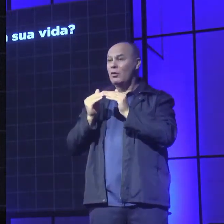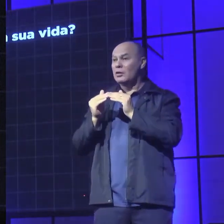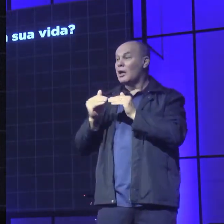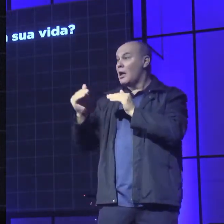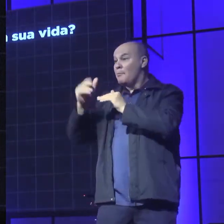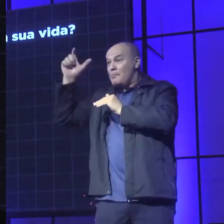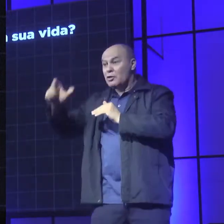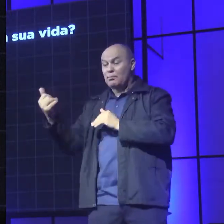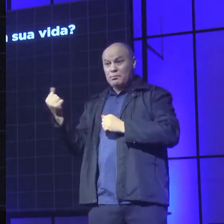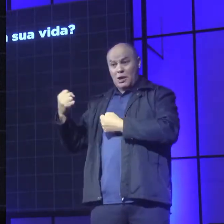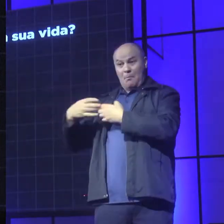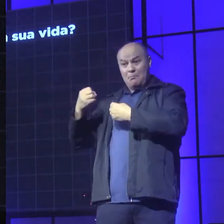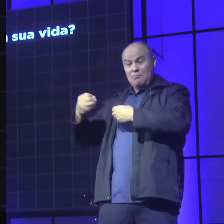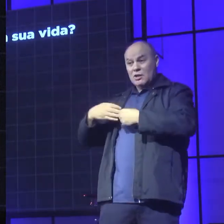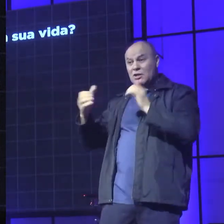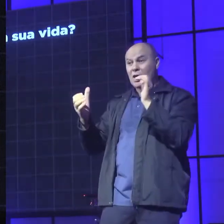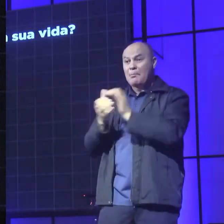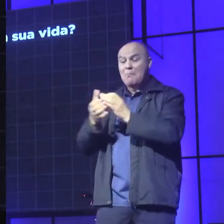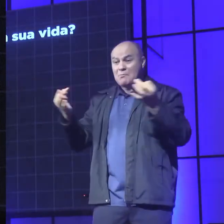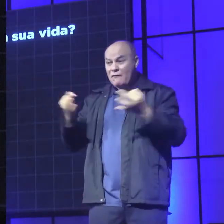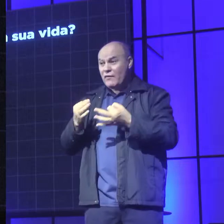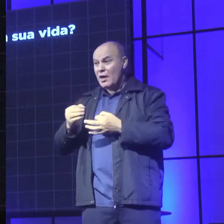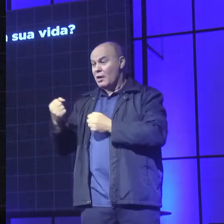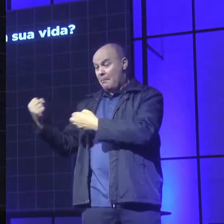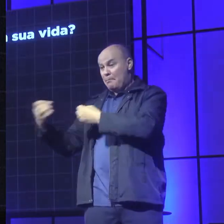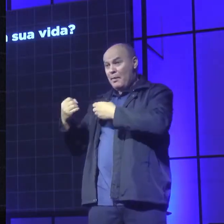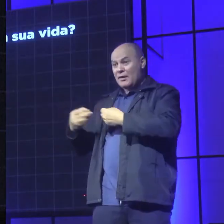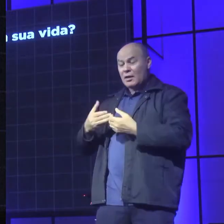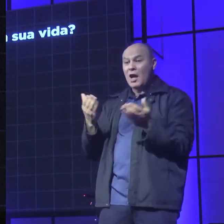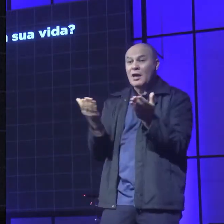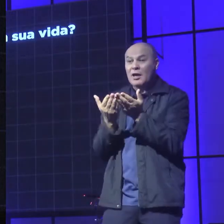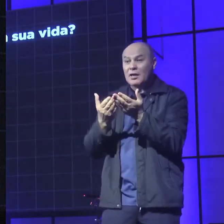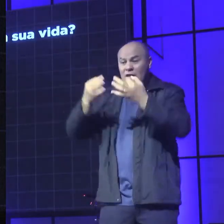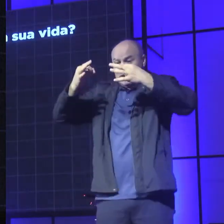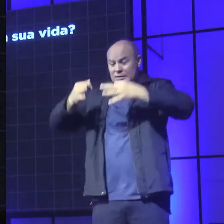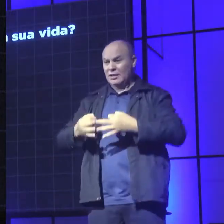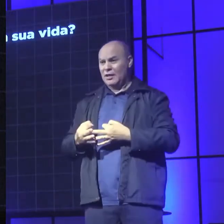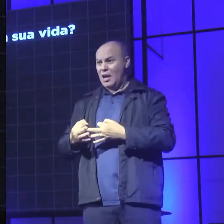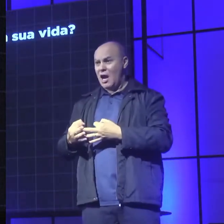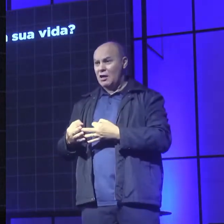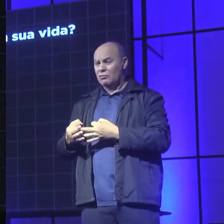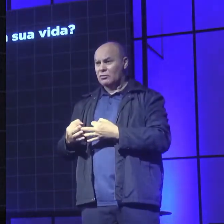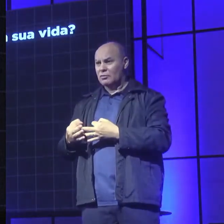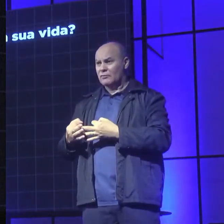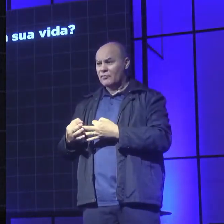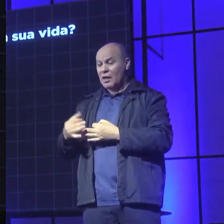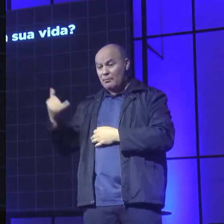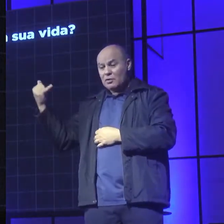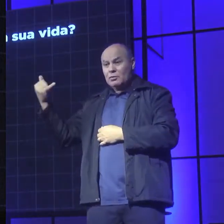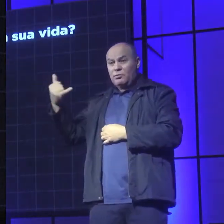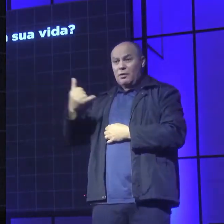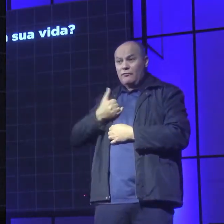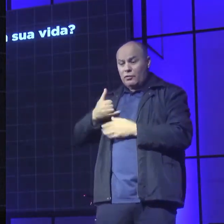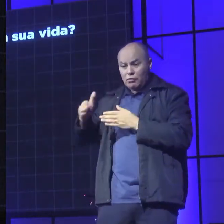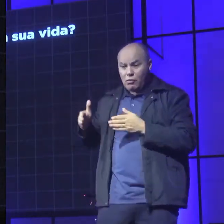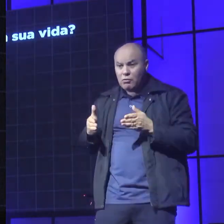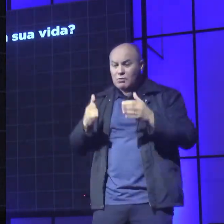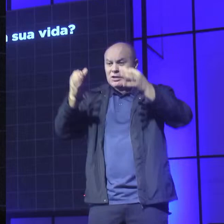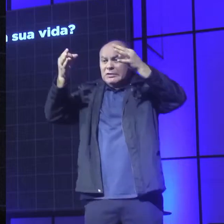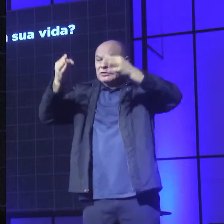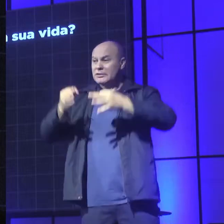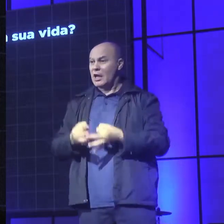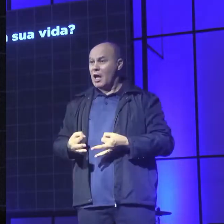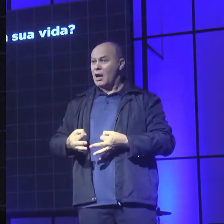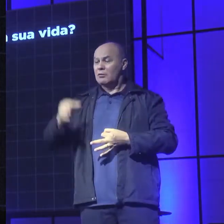pessoa, um melhor cristão. Uma pessoa que não te motiva a descobrir o sentido, o propósito da sua vida e viver